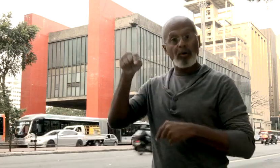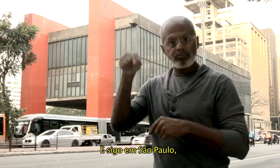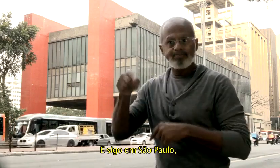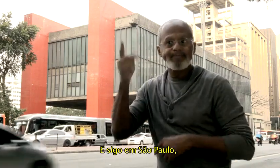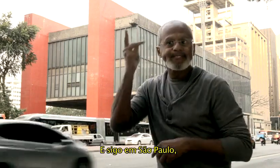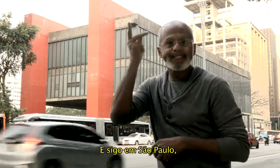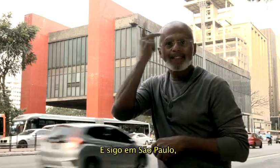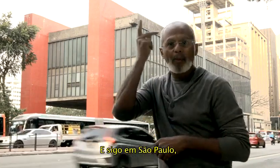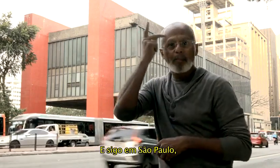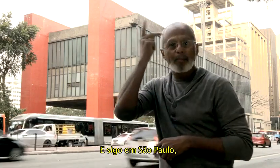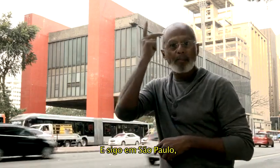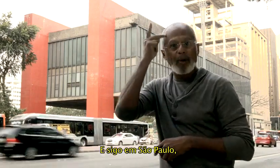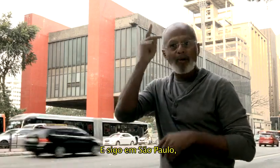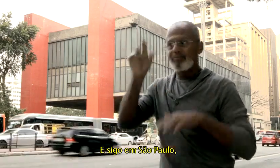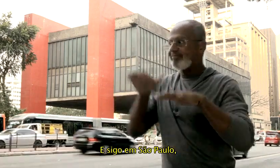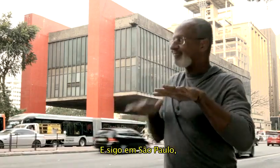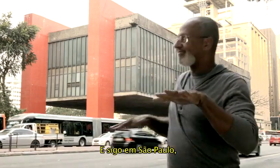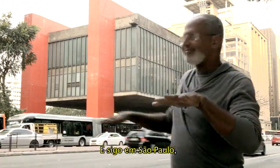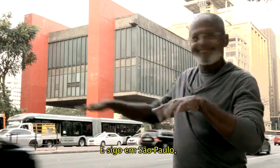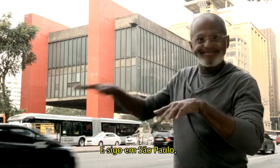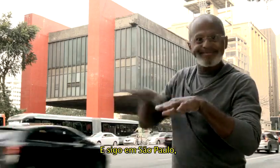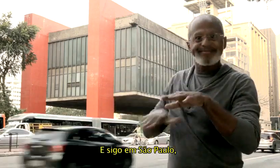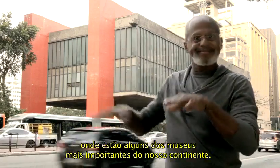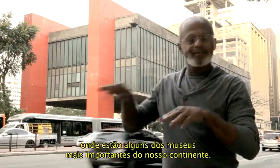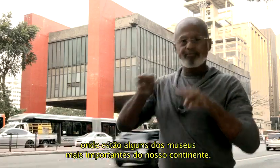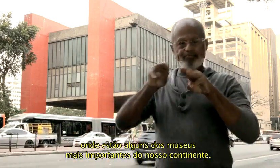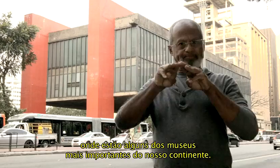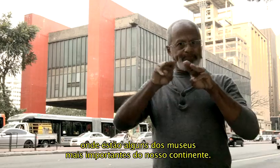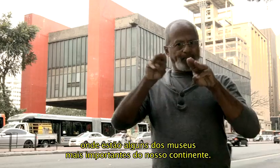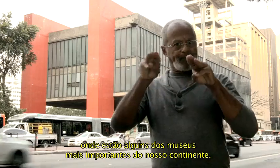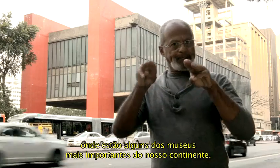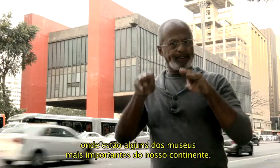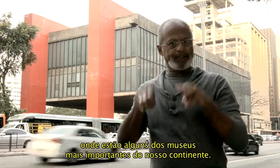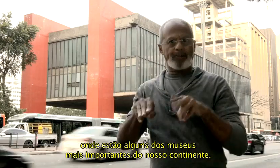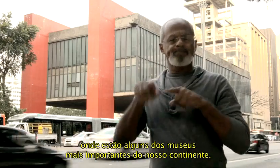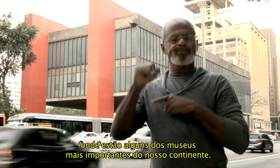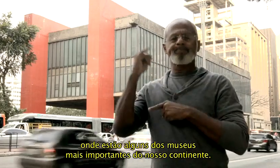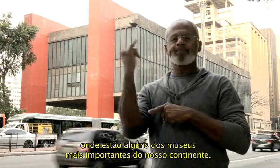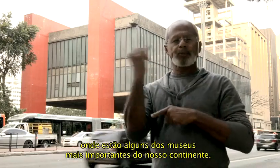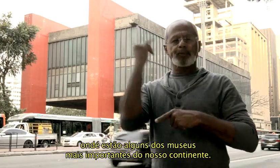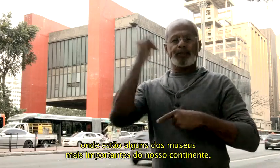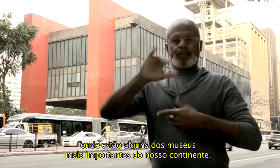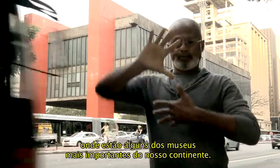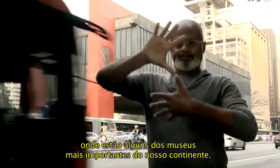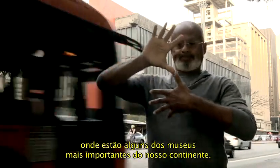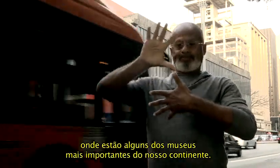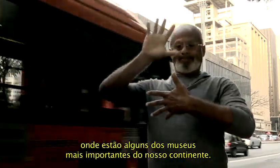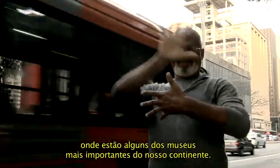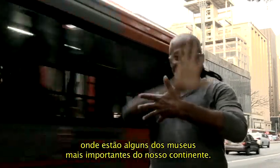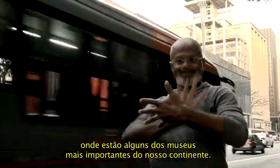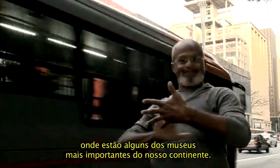E sigo em São Paulo, onde estão alguns dos museus mais importantes do nosso